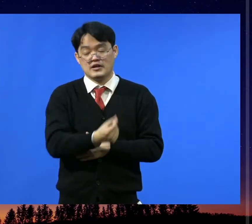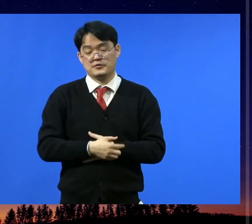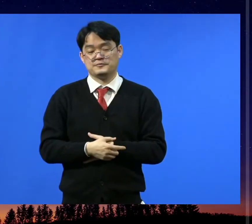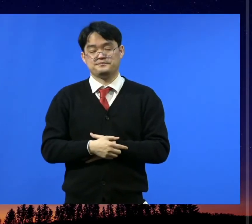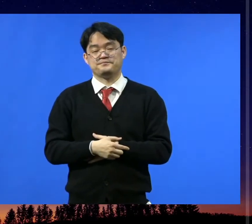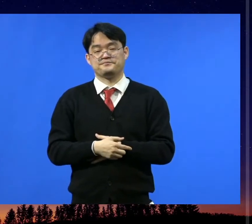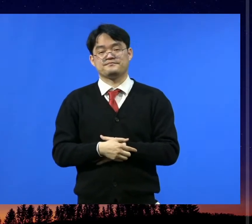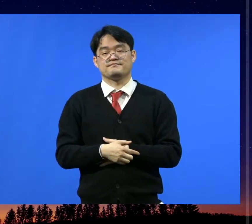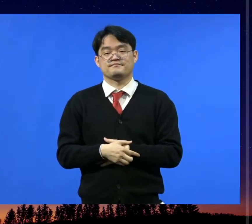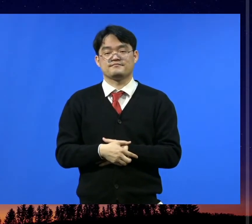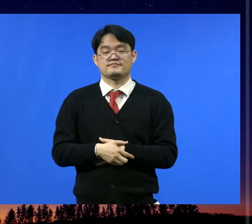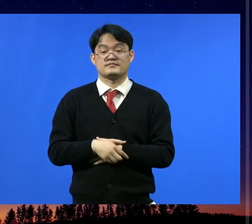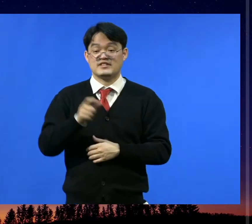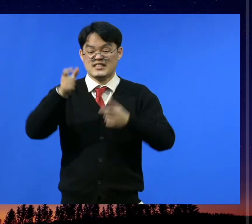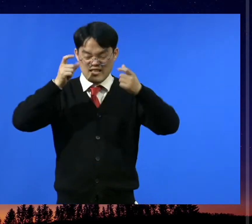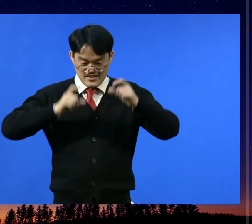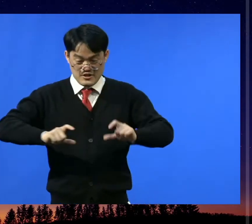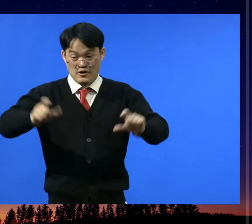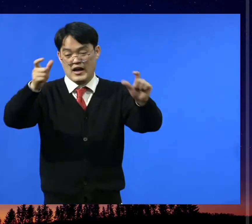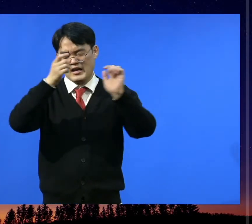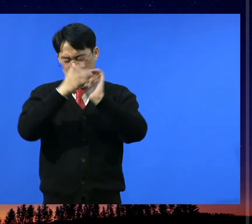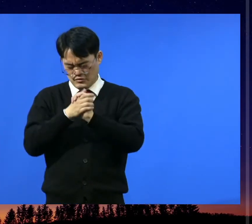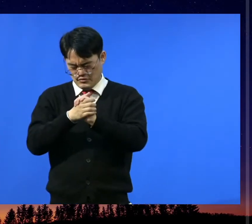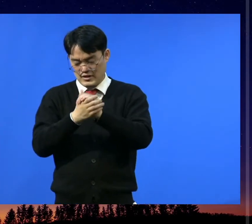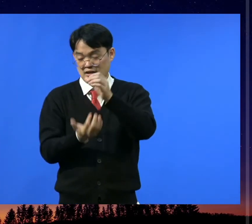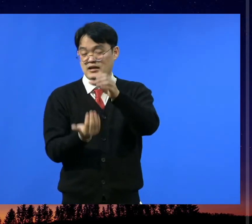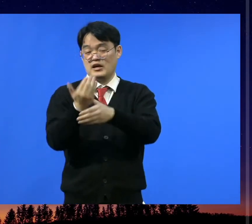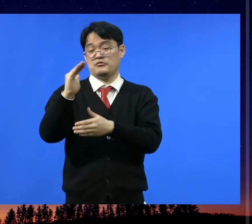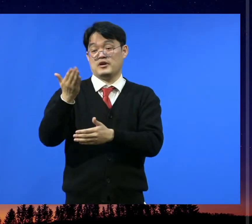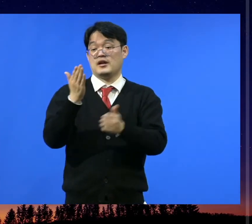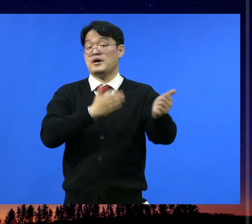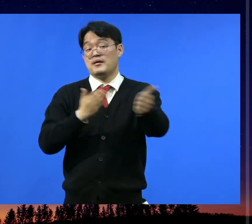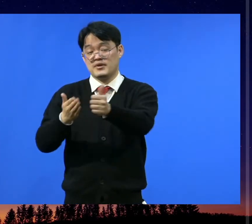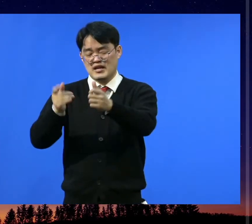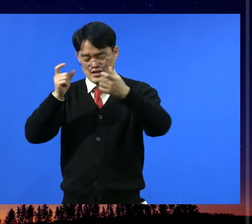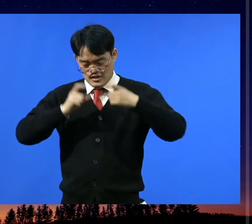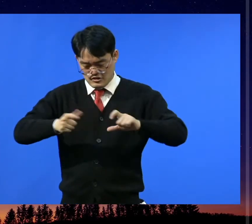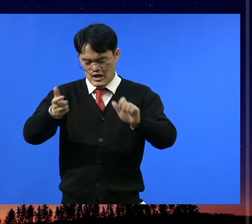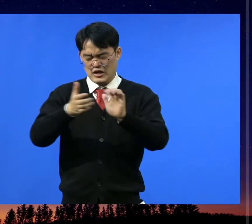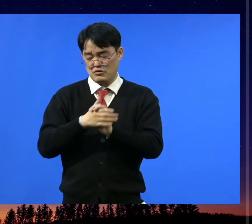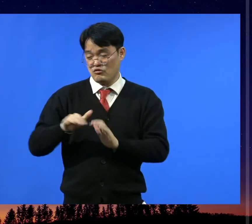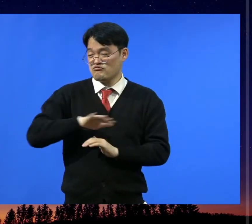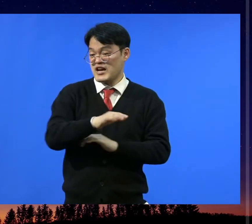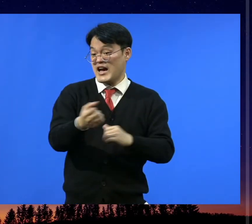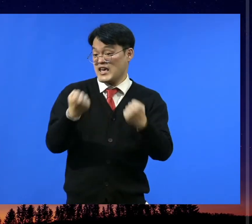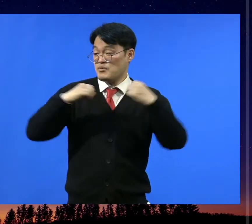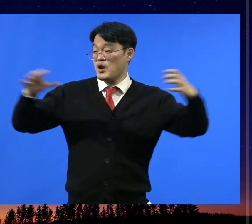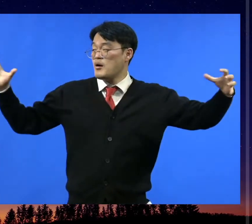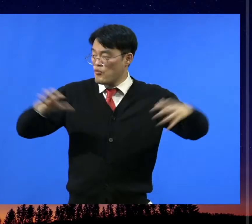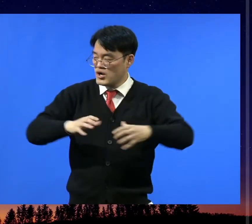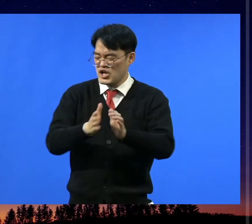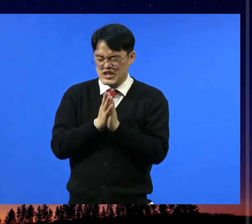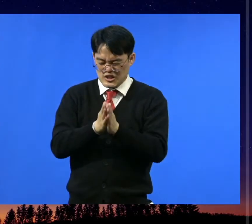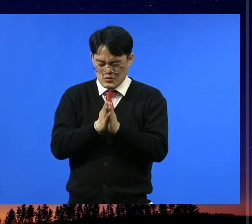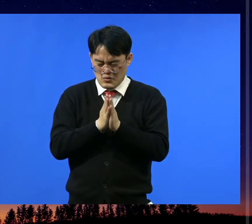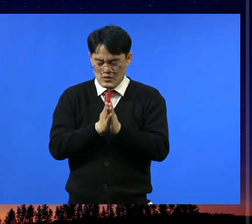이 철학기도에서 일어나게 되기를 바랍니다. 그래서 이 철학기도에 우리가 합심해서 성령에서 기도하는 것이